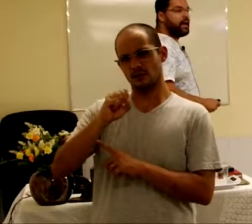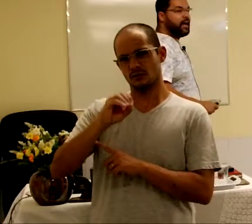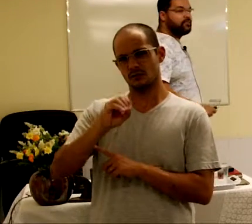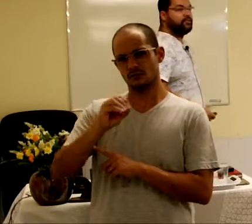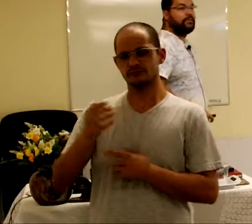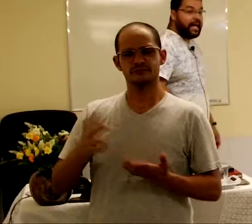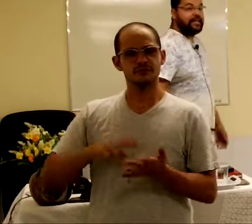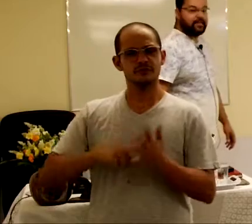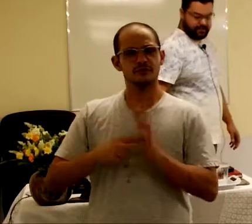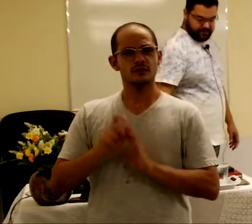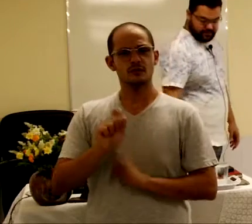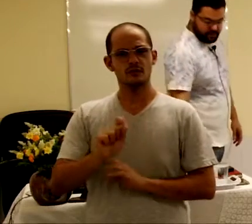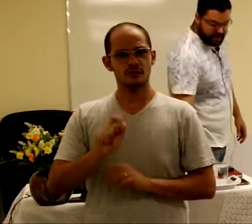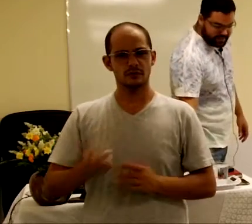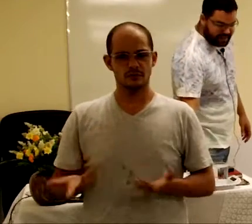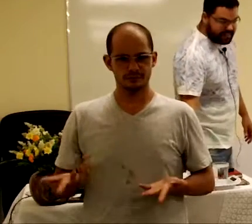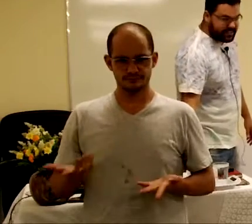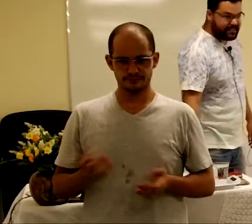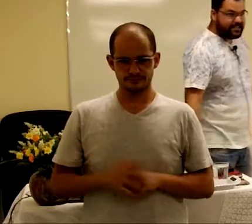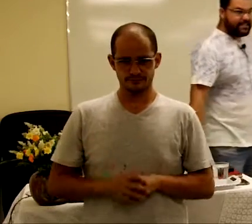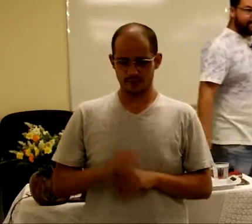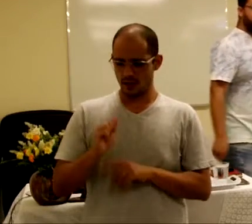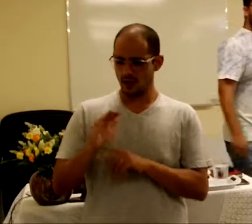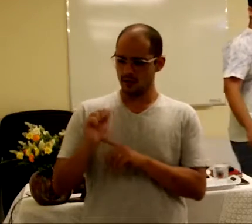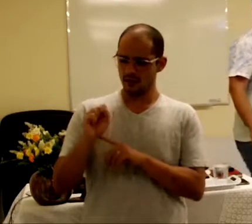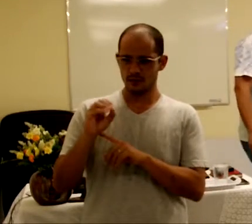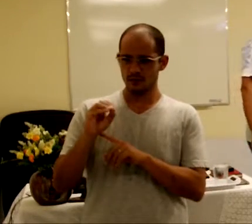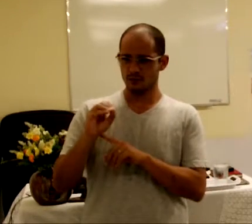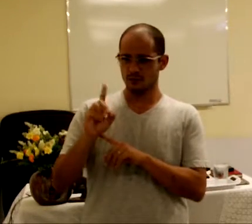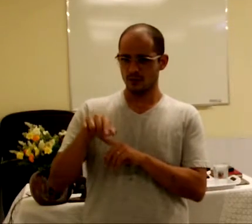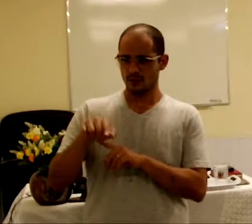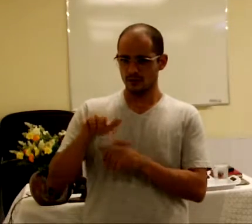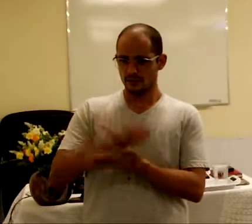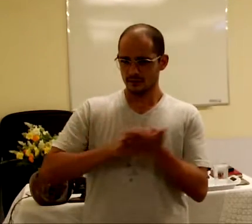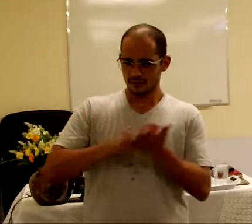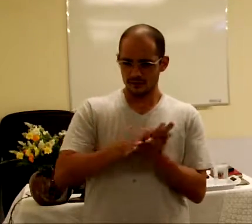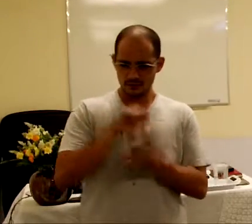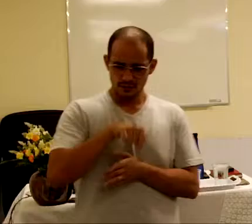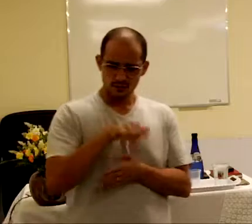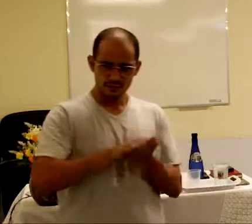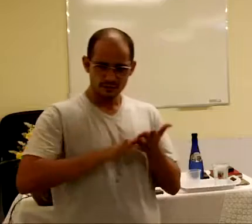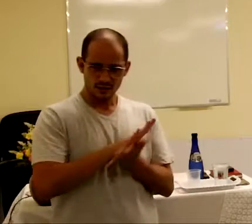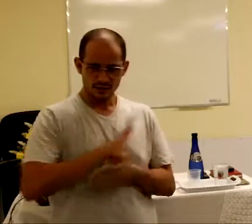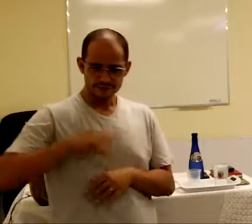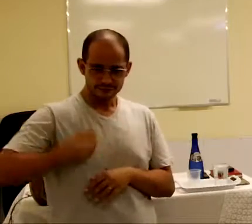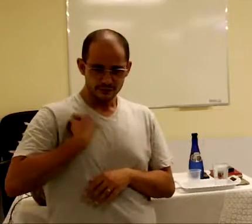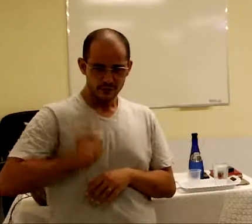que é o acaso? Nada. E o nada não existe. Nada.